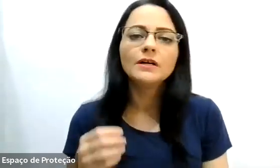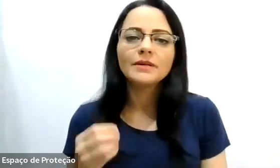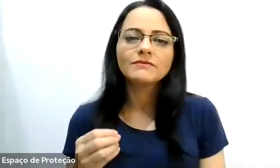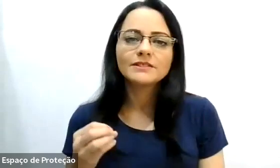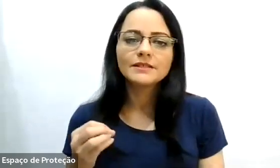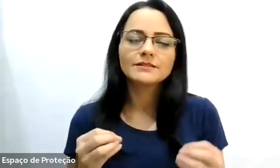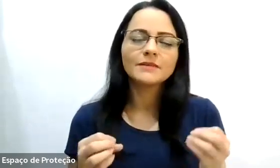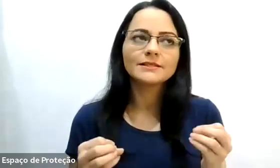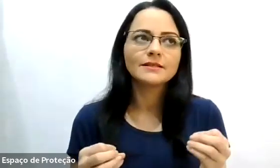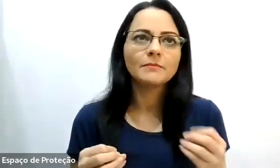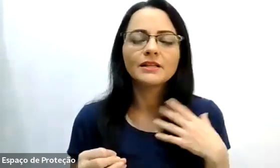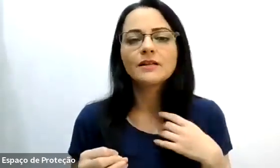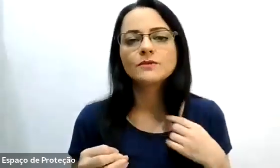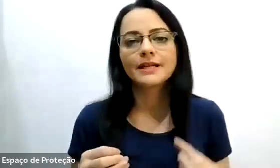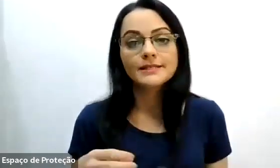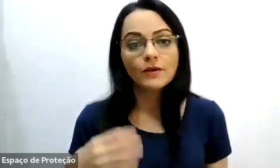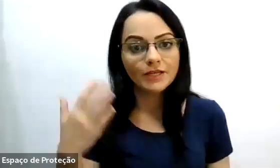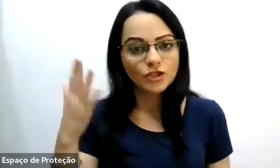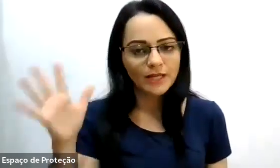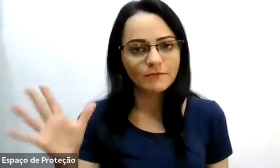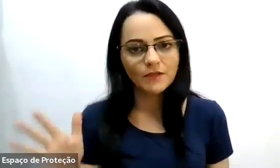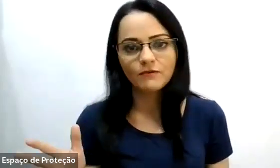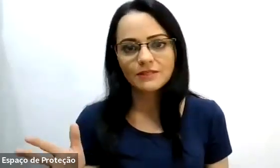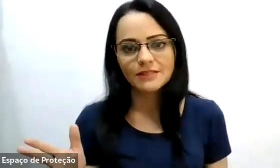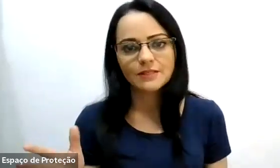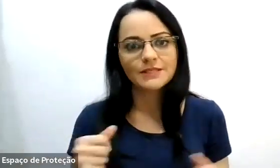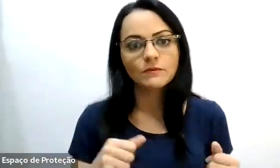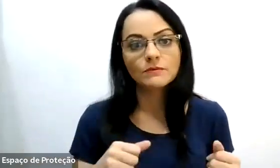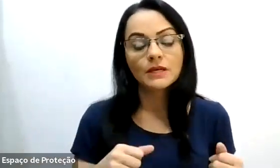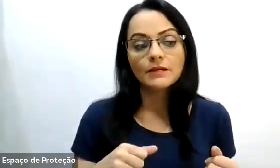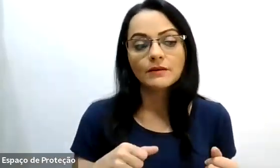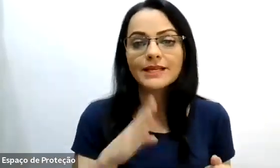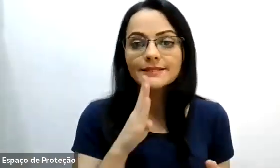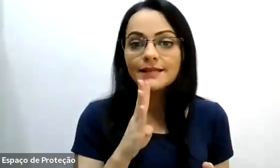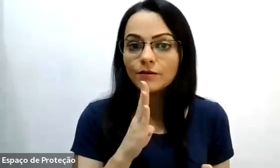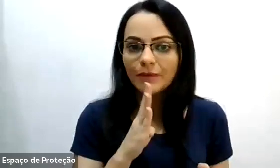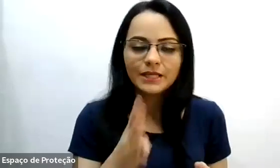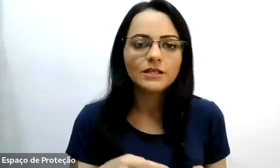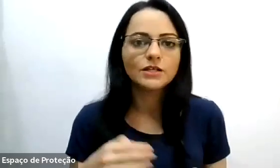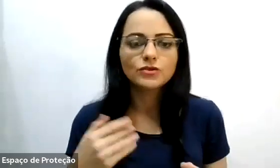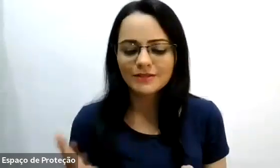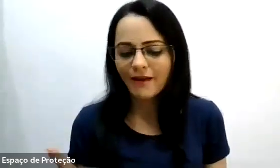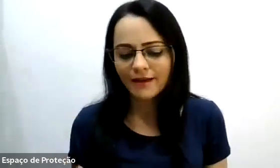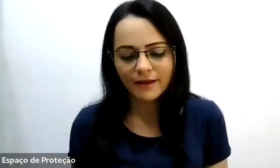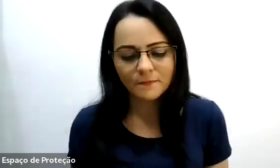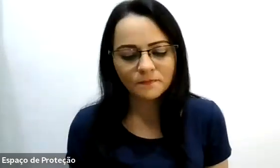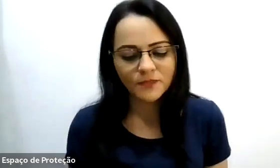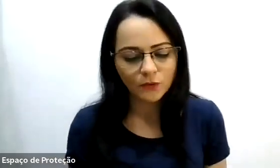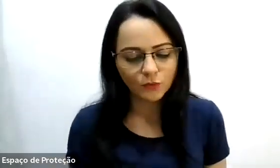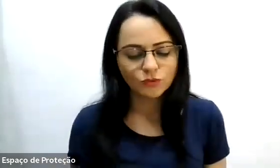para vocês, assim, aprenderem os sinais que eu imaginei que vocês talvez não conheceriam. Maria, José e outros,